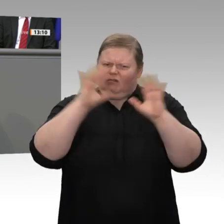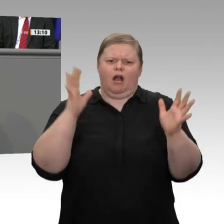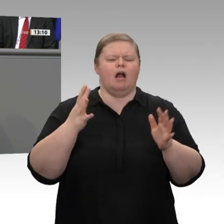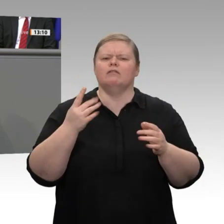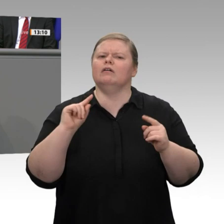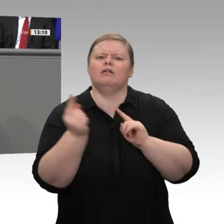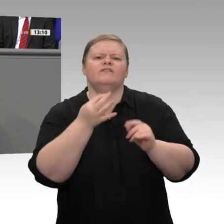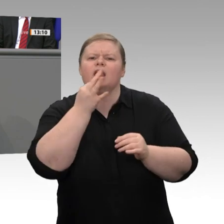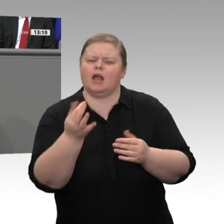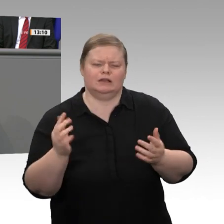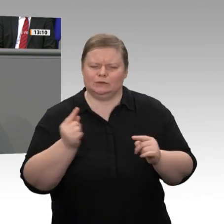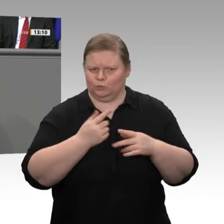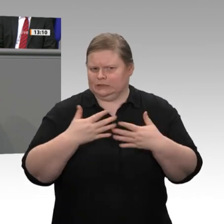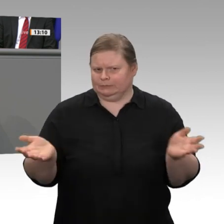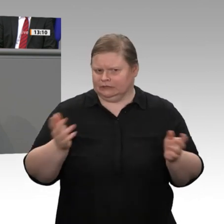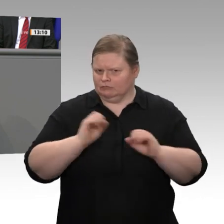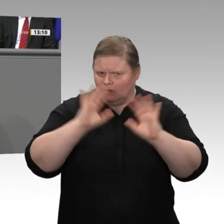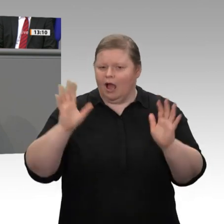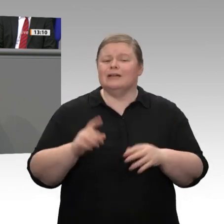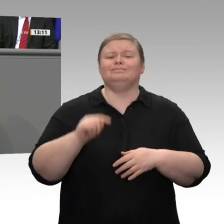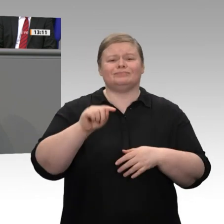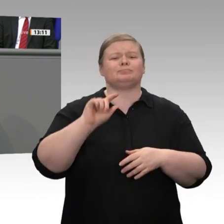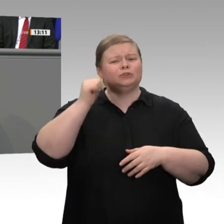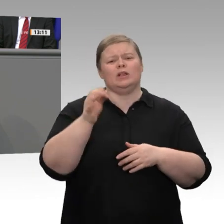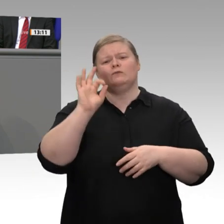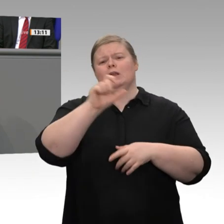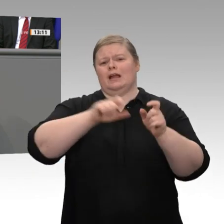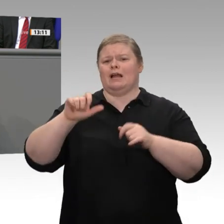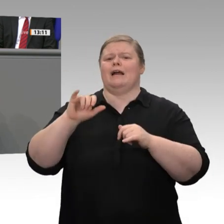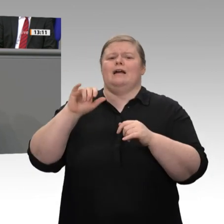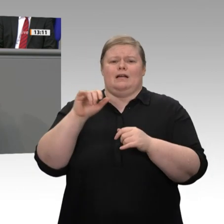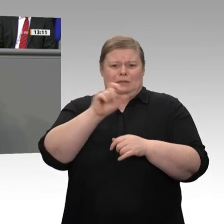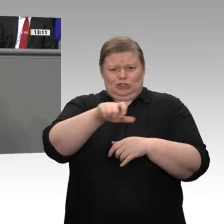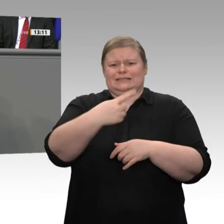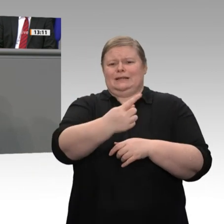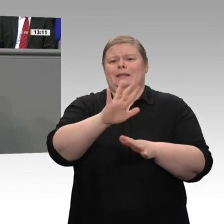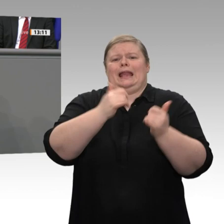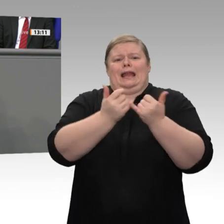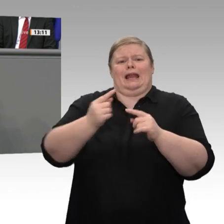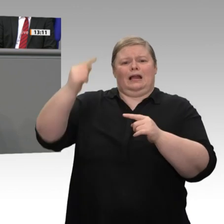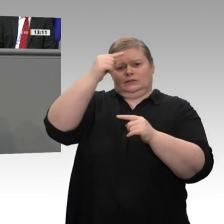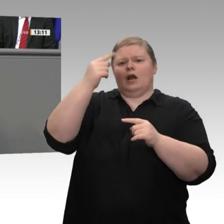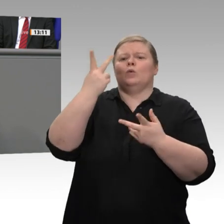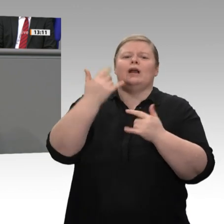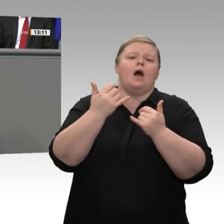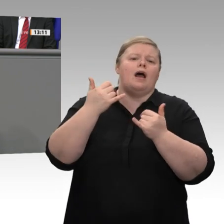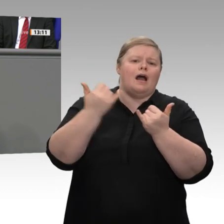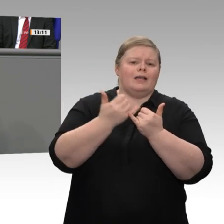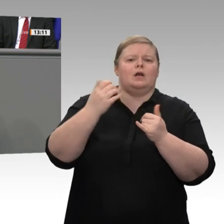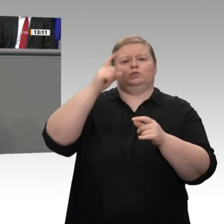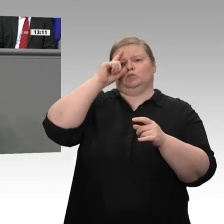Reihe von Fällen aus der Praxis genannt worden, von der im Artikel 116 Absatz 2 Grundgesetz vorgesehenen Regelungen umfasst